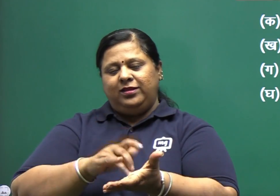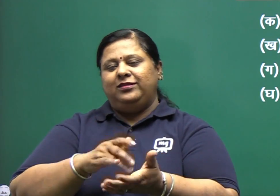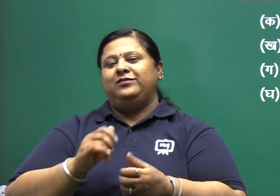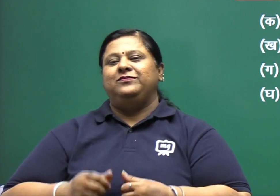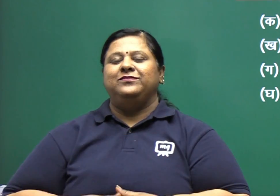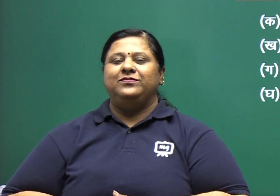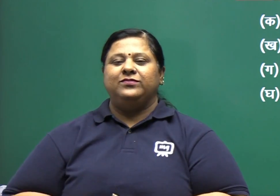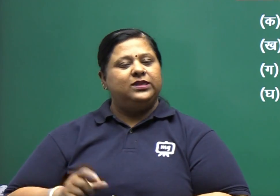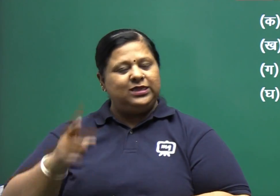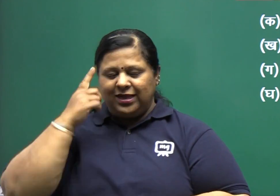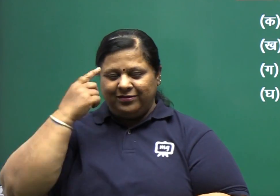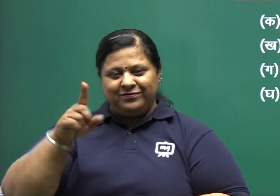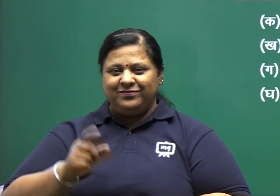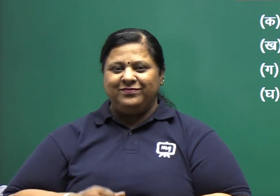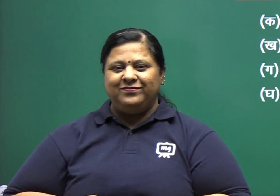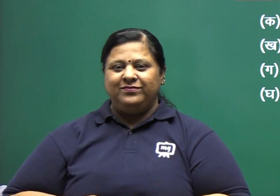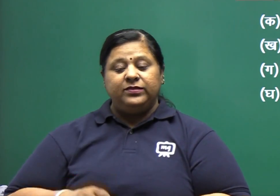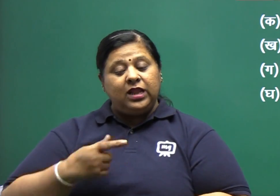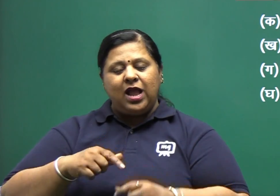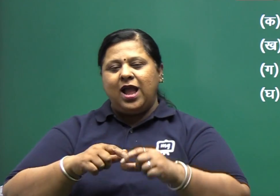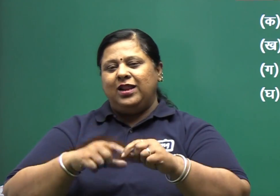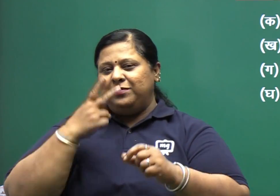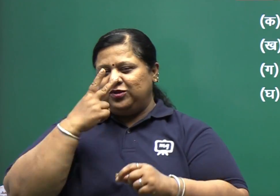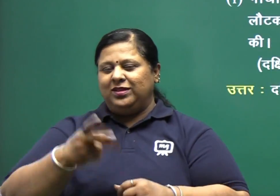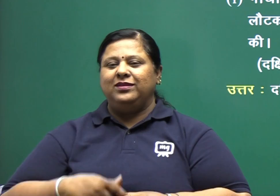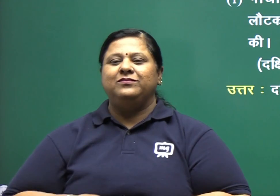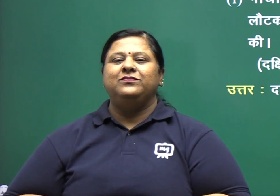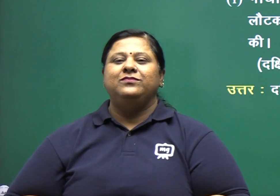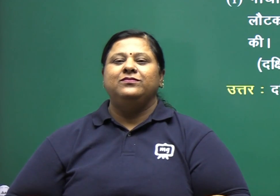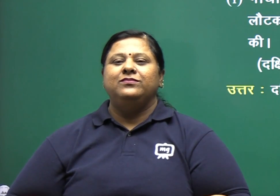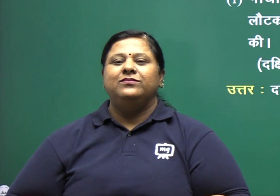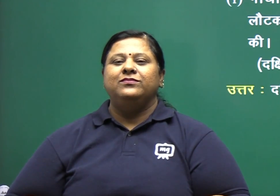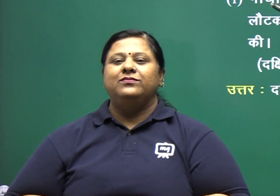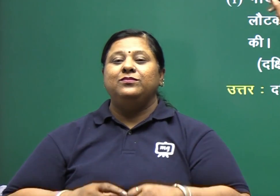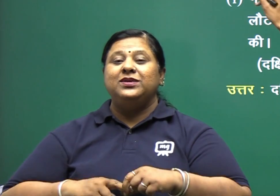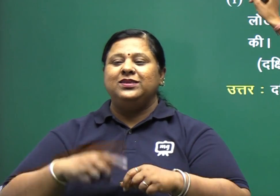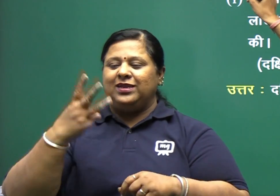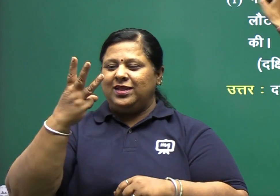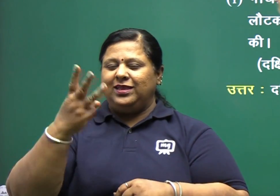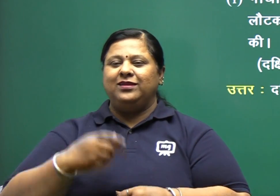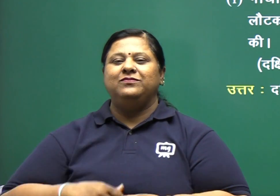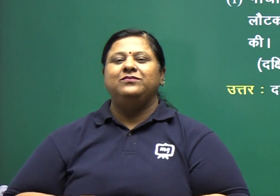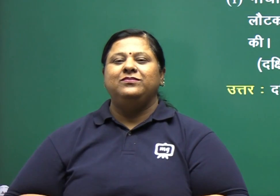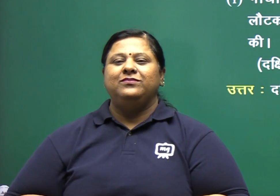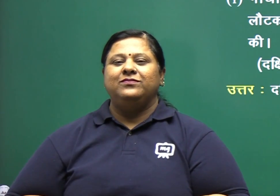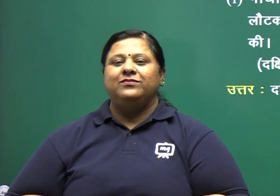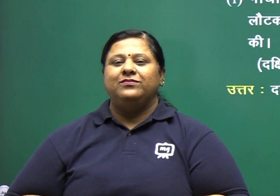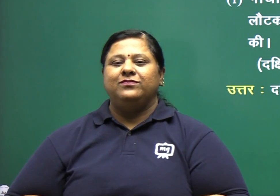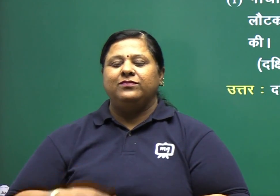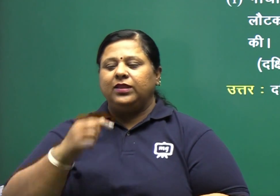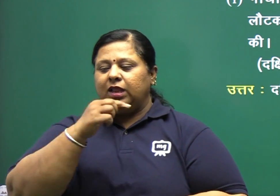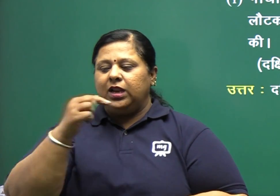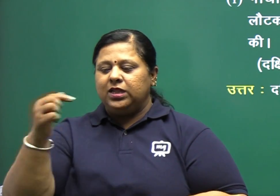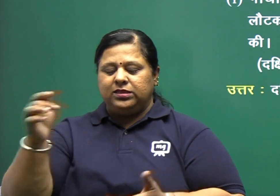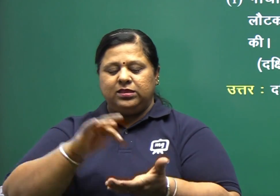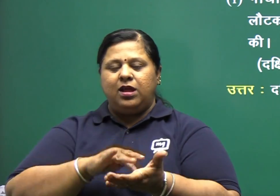थी। ठीक है, आगे का प्रश्न देखते हैं। प्रश्न संख्या 3, रिक्त